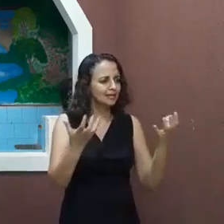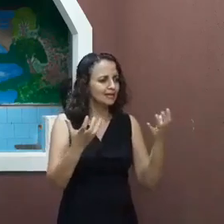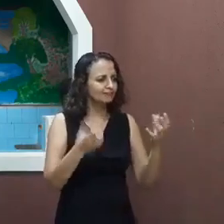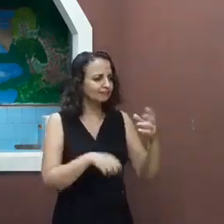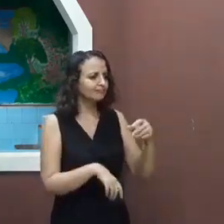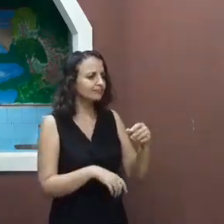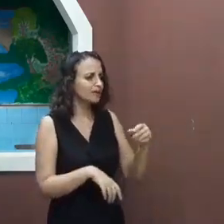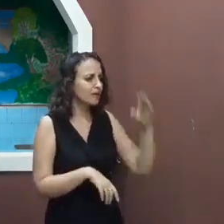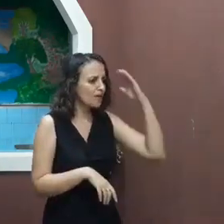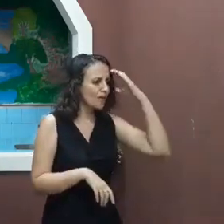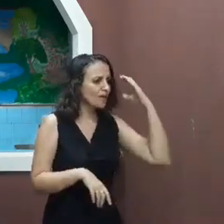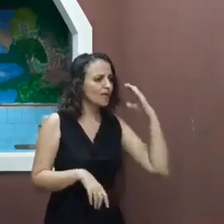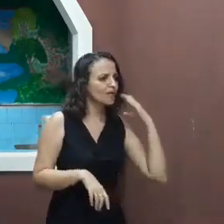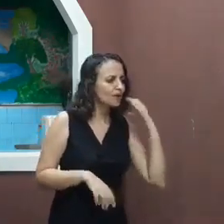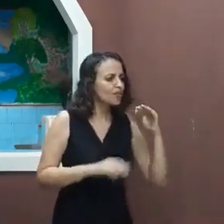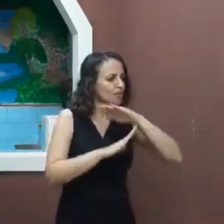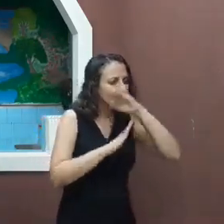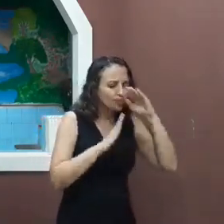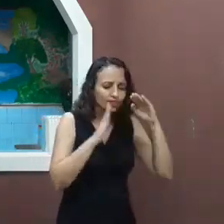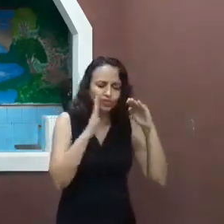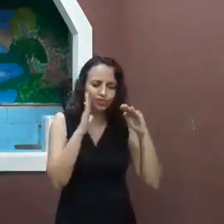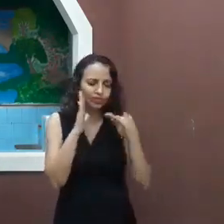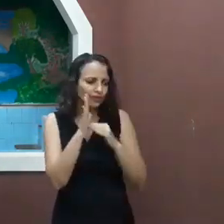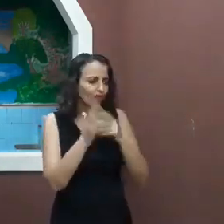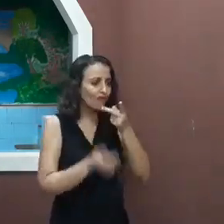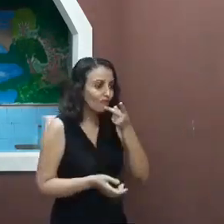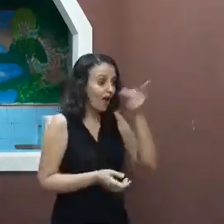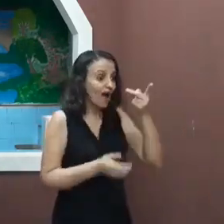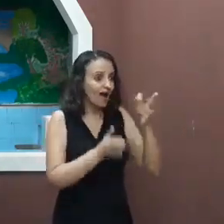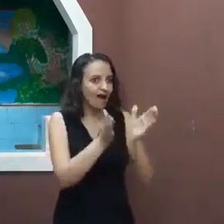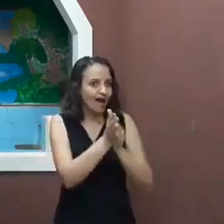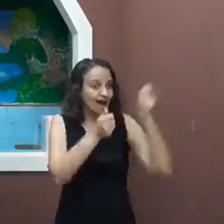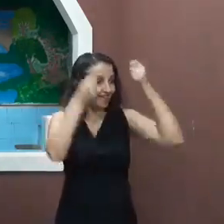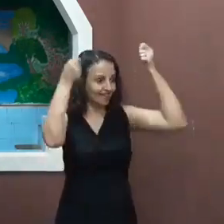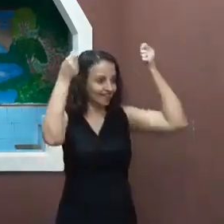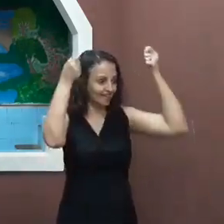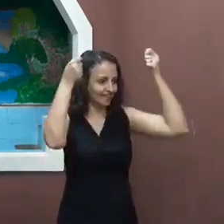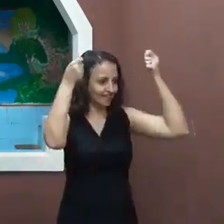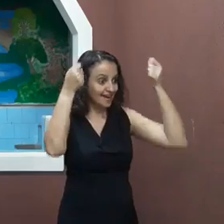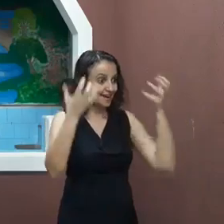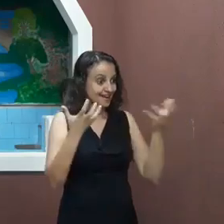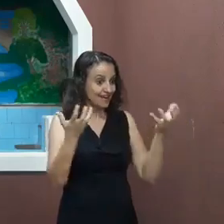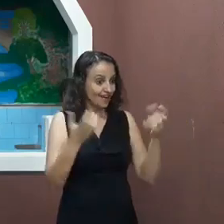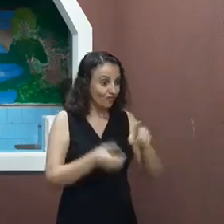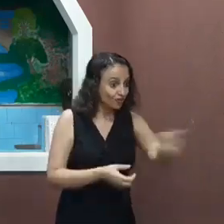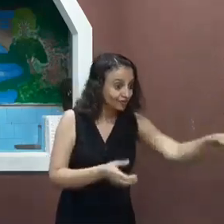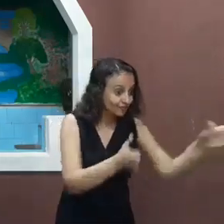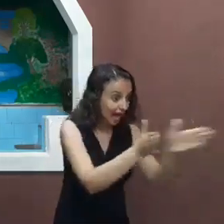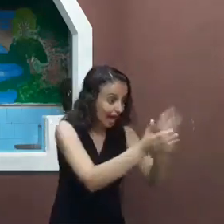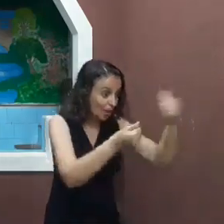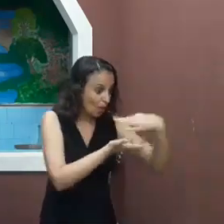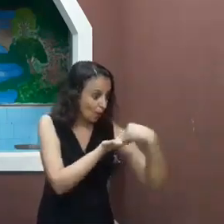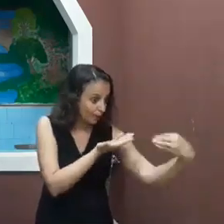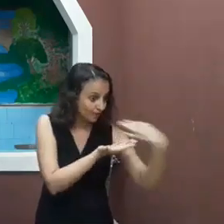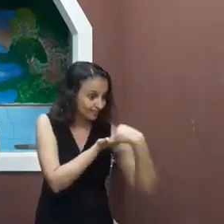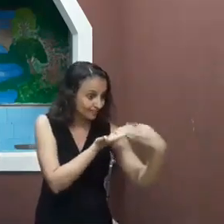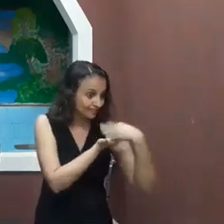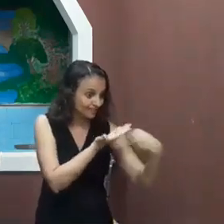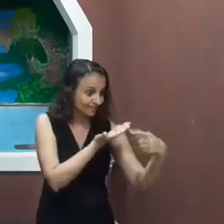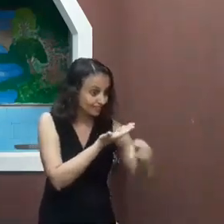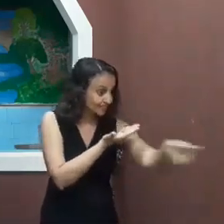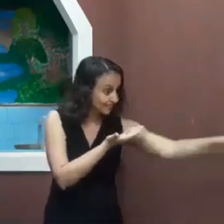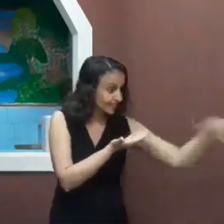todo coreano, pelo menos uma vez falasse aleluia. Fala, igreja, aleluia. Aleluia. Mas